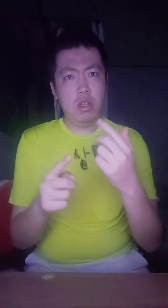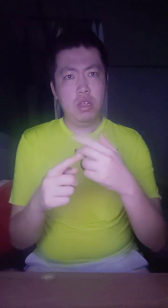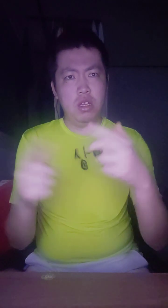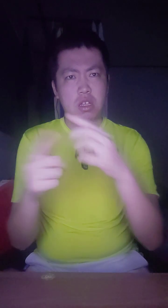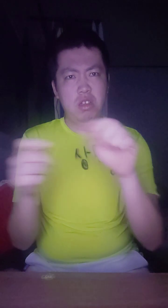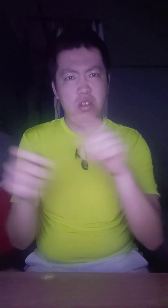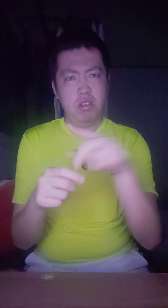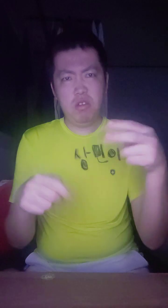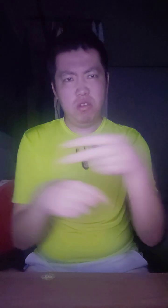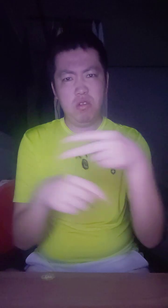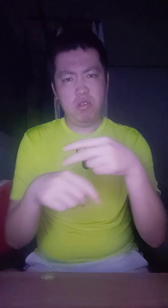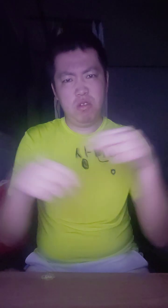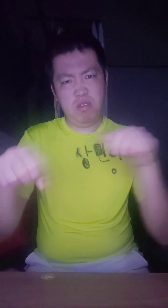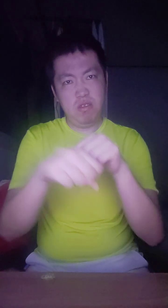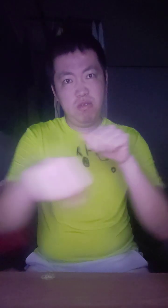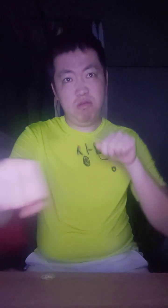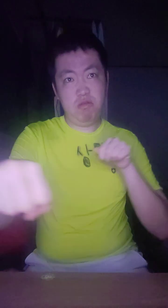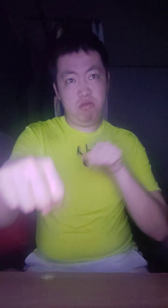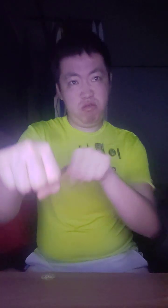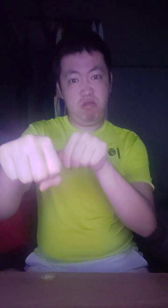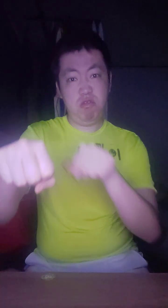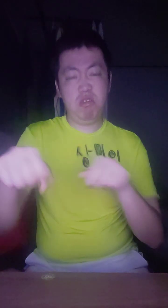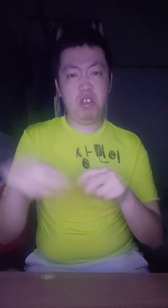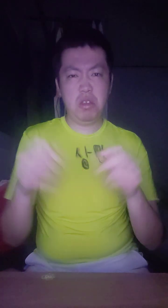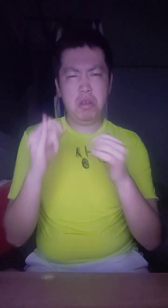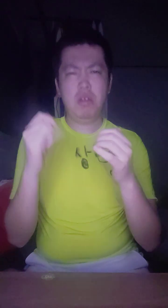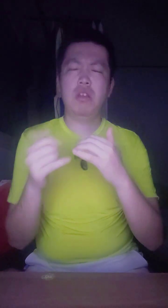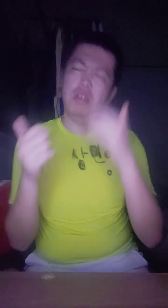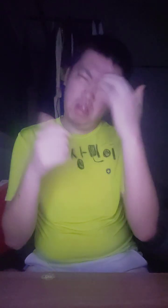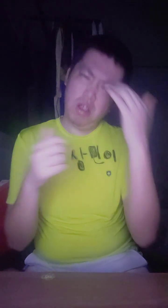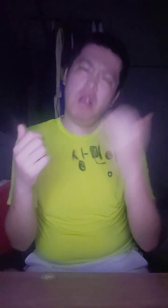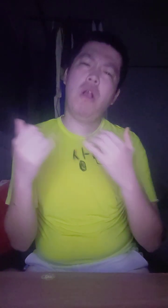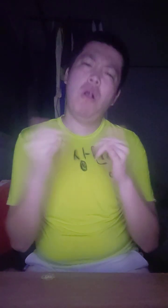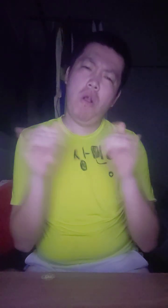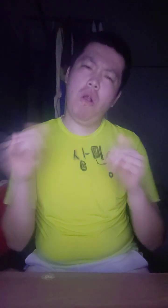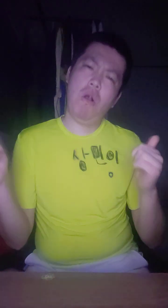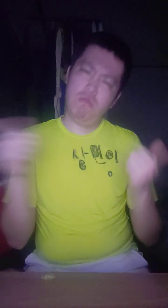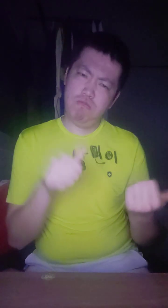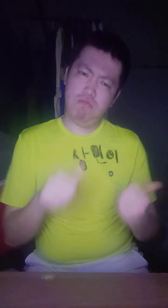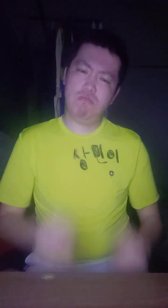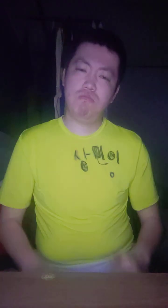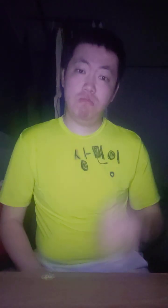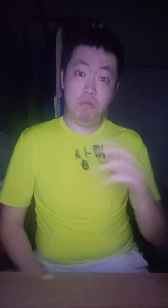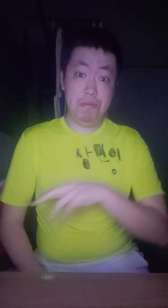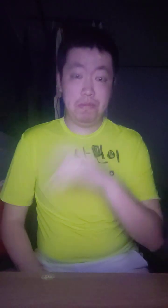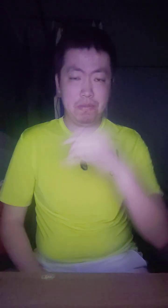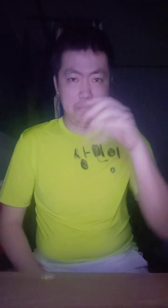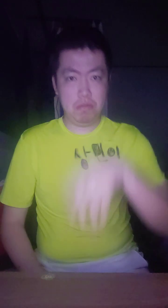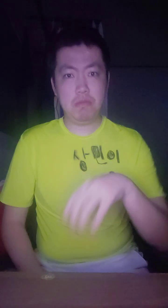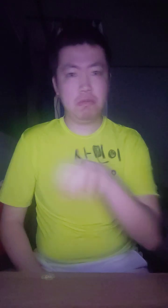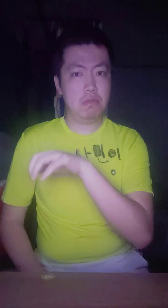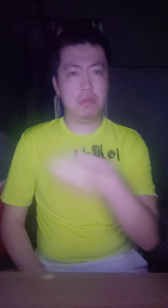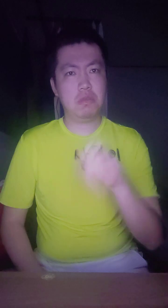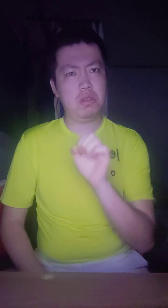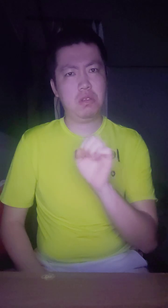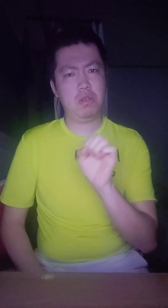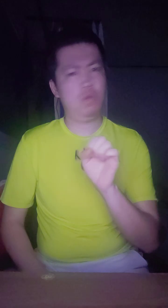인근 버스 정류장으로 돌진해 행인 6명이 다쳤습니다. 사고 당시 해당 차량엔 운전자가 없었던